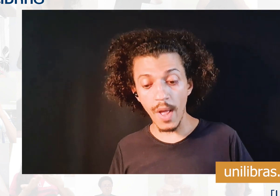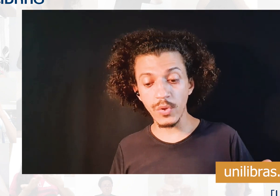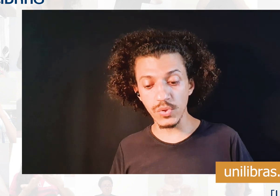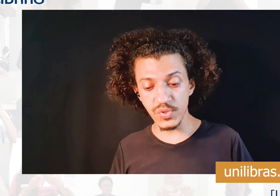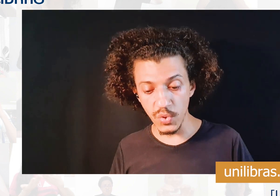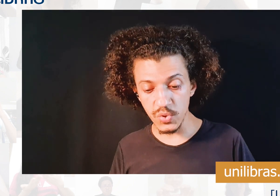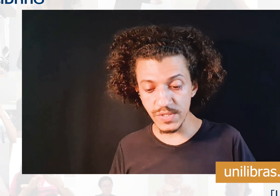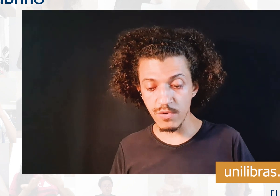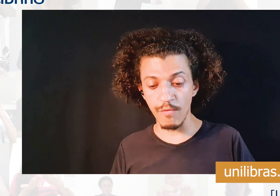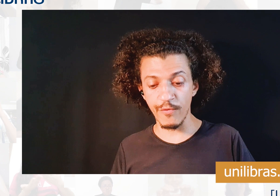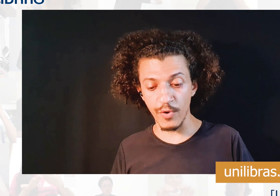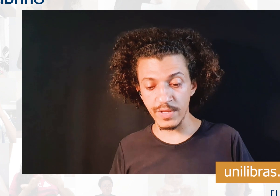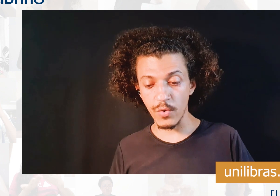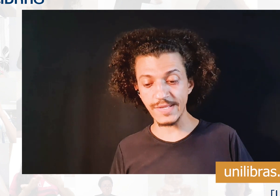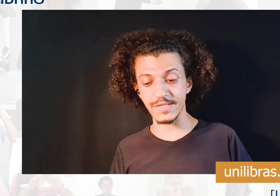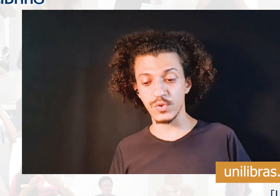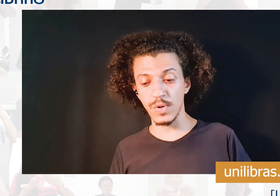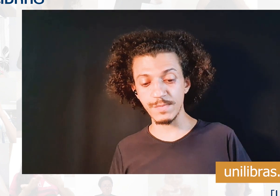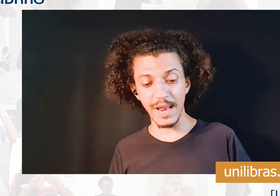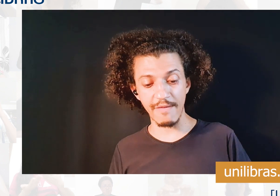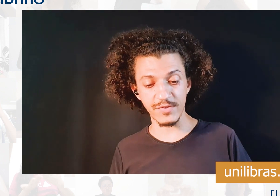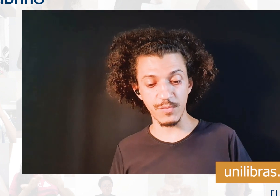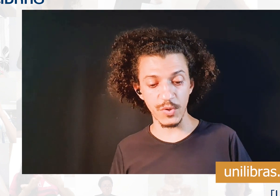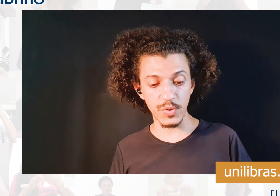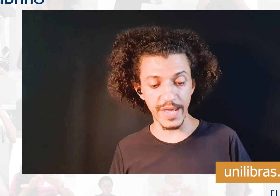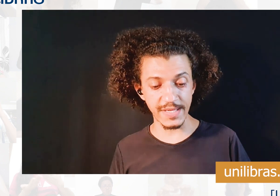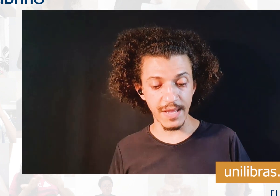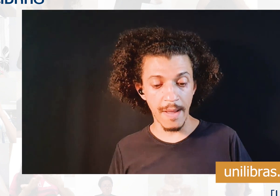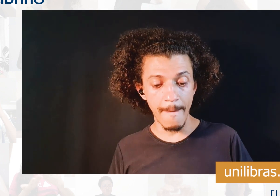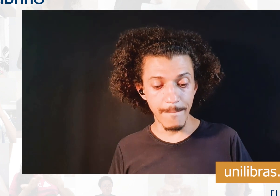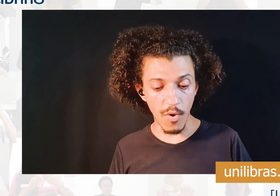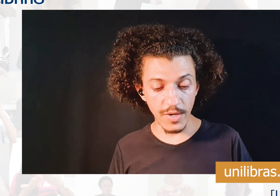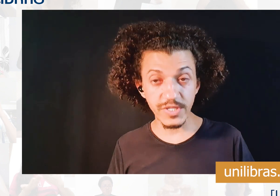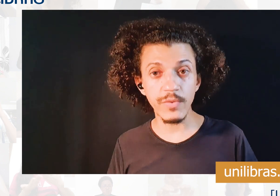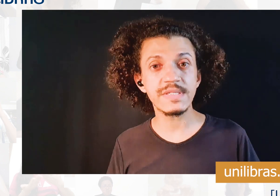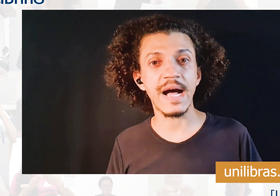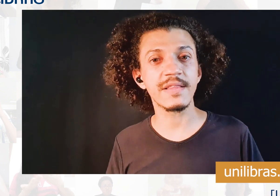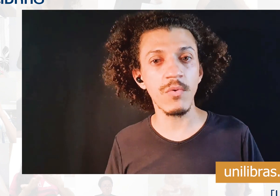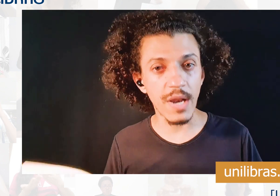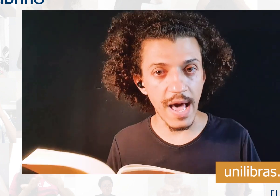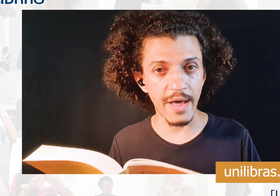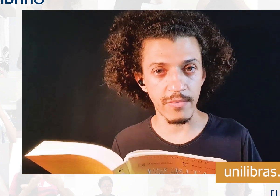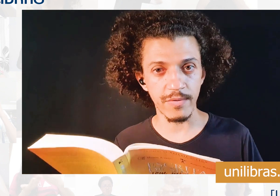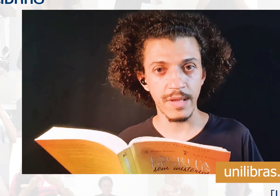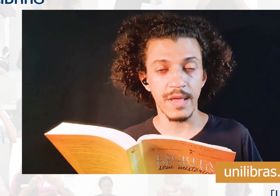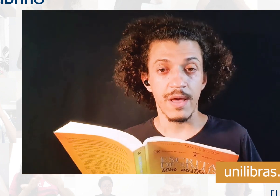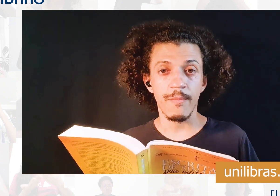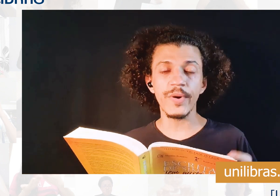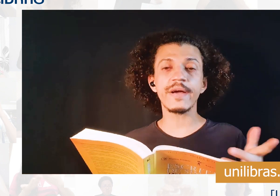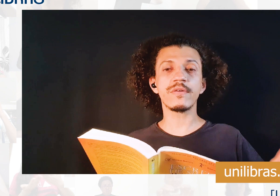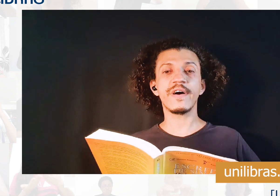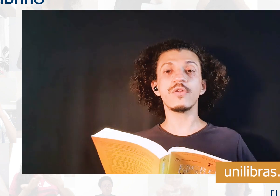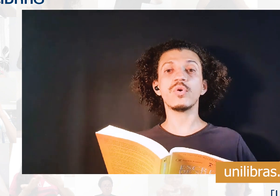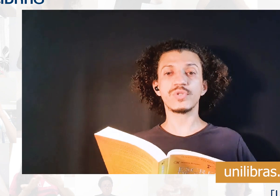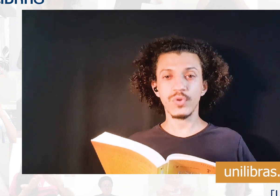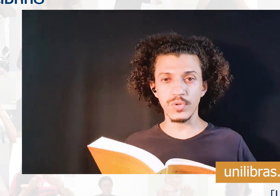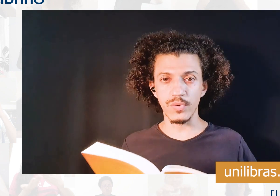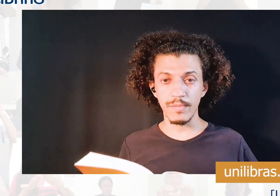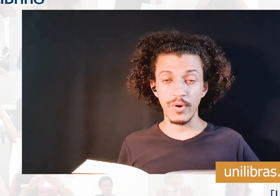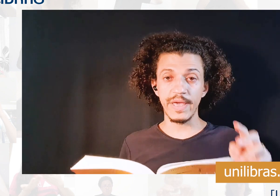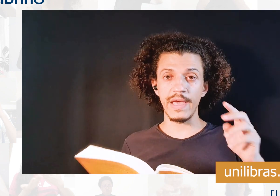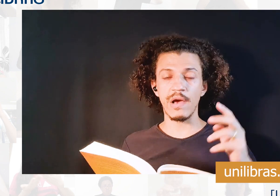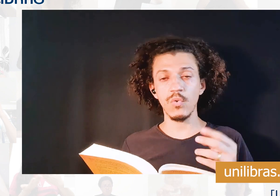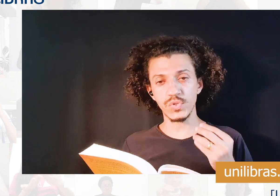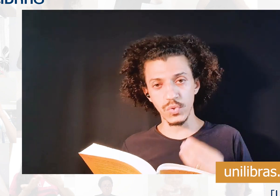contudo, quando o surdo se confronta com essas duas palavras no português, pode não estar tão claro. Por que eu estou falando do